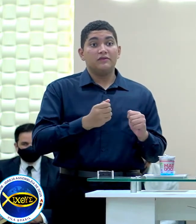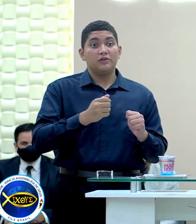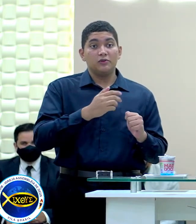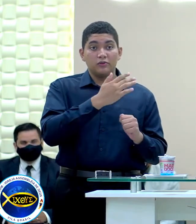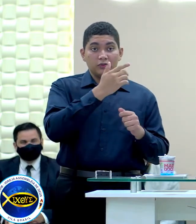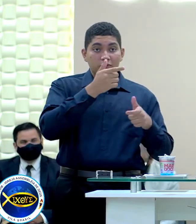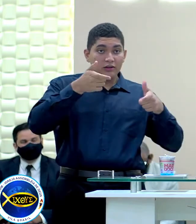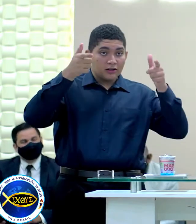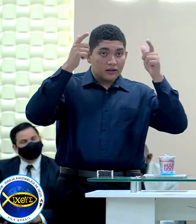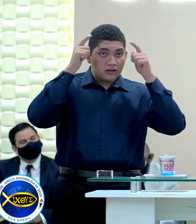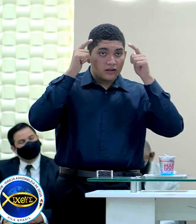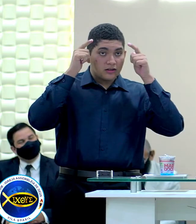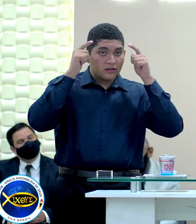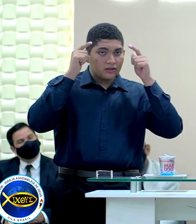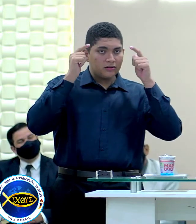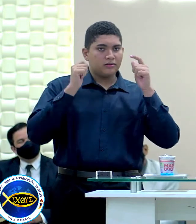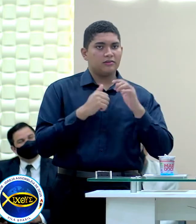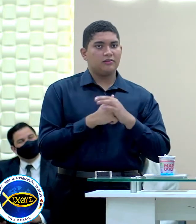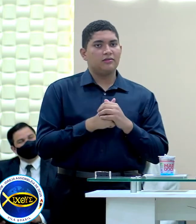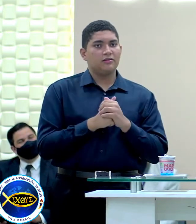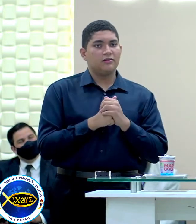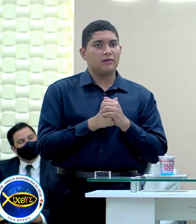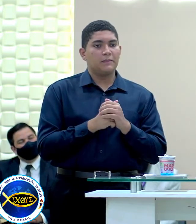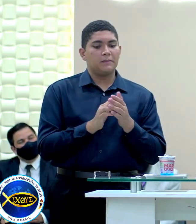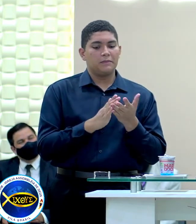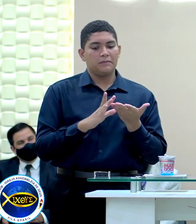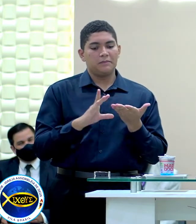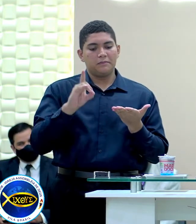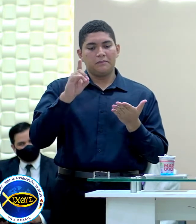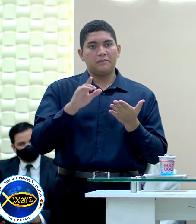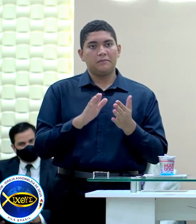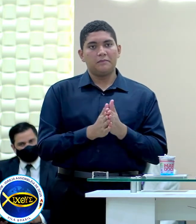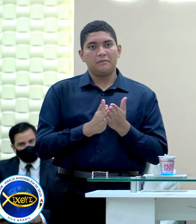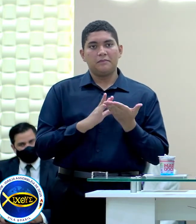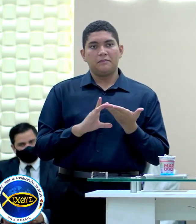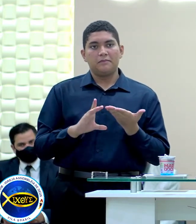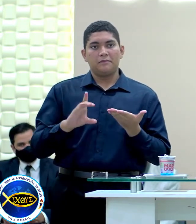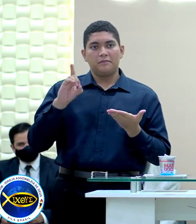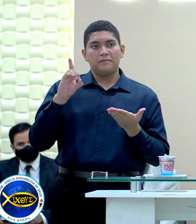Bíblia, Bíblia, Bíblia.